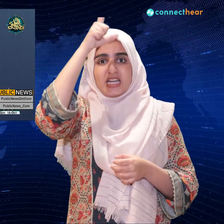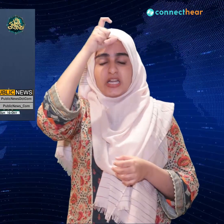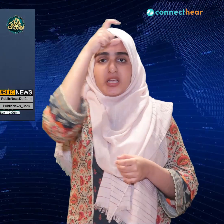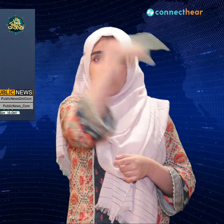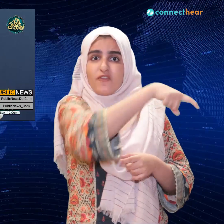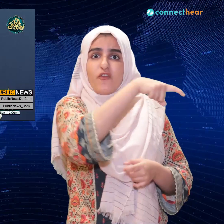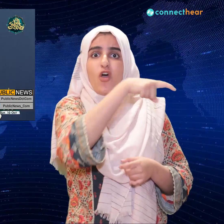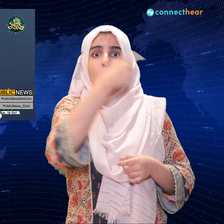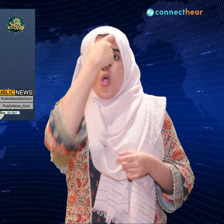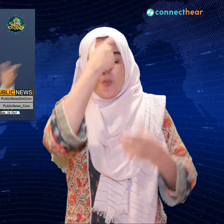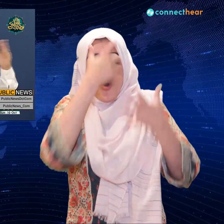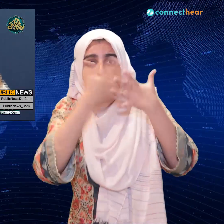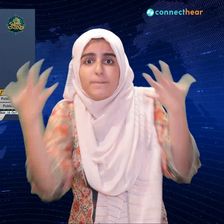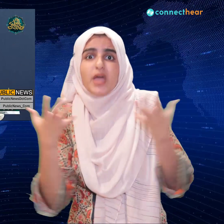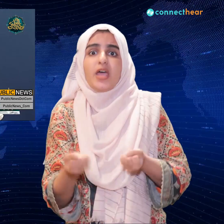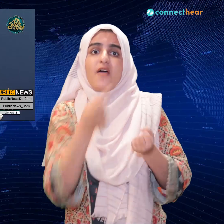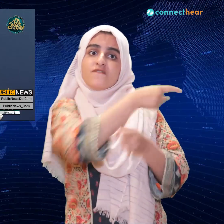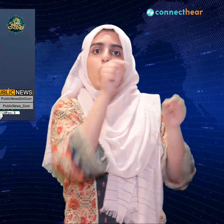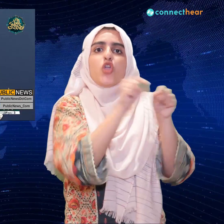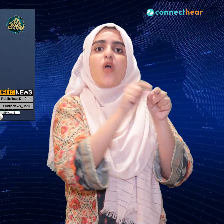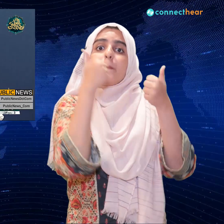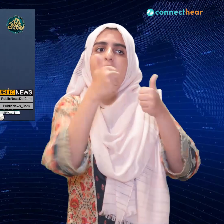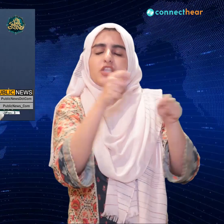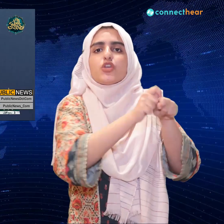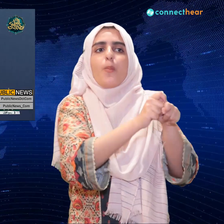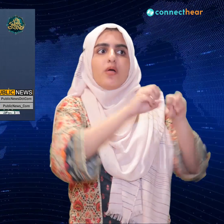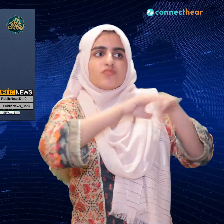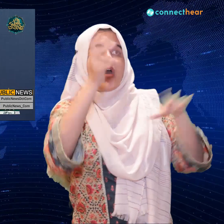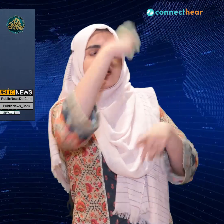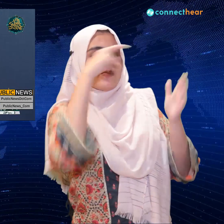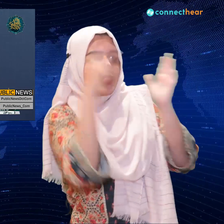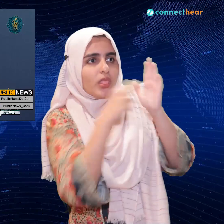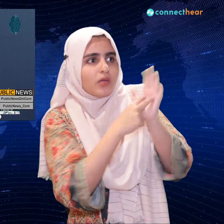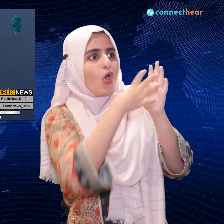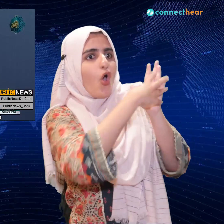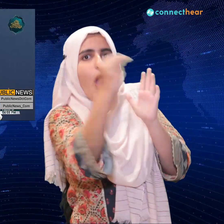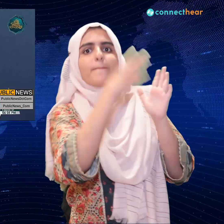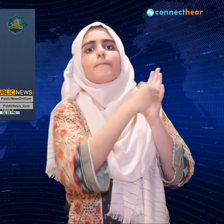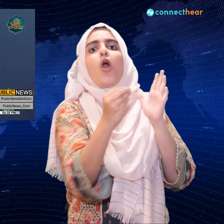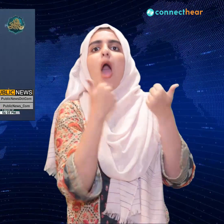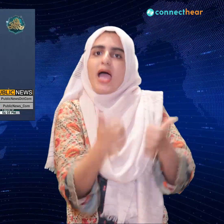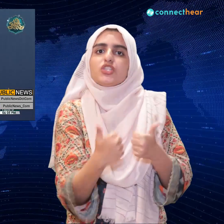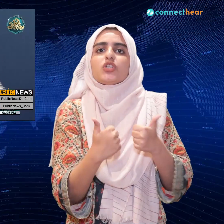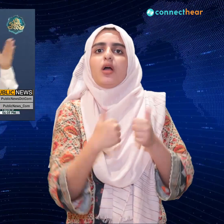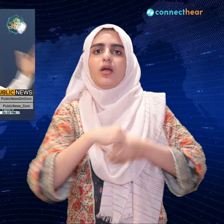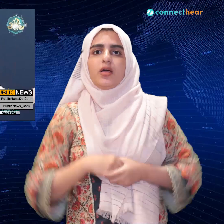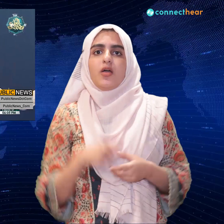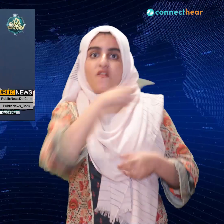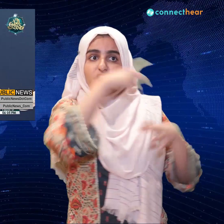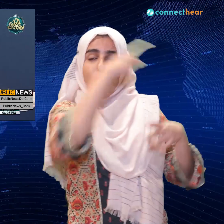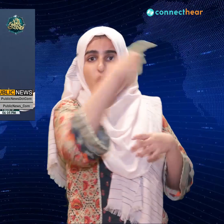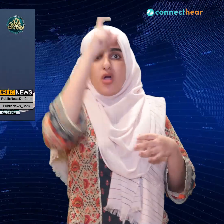کے یہ سارا کیا تھا، یہ بھی اور بھی ڈرامے اس لیے کیا کہ وہاں تو اس سے بھی زیادہ برا حال ہے. وہاں بالکل ڈیوائیڈڈ ہے، ایک